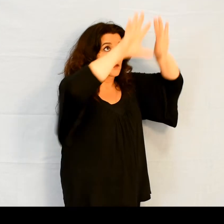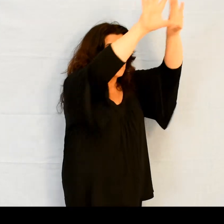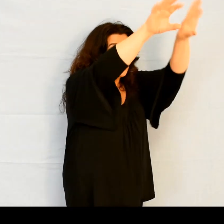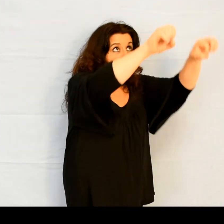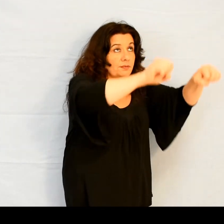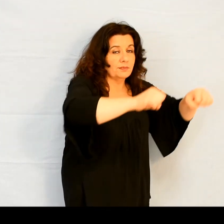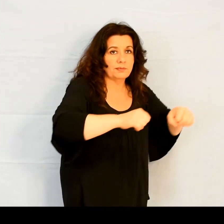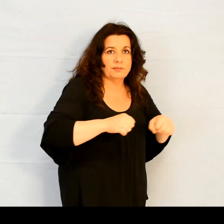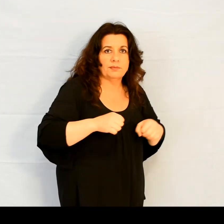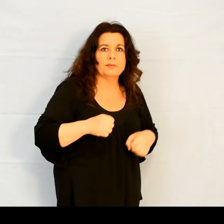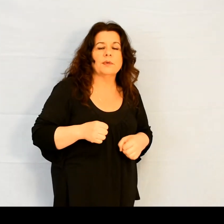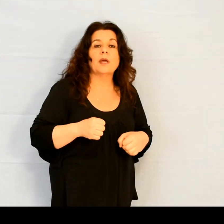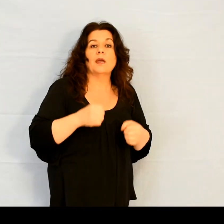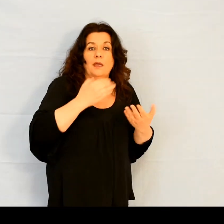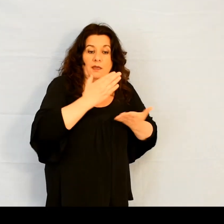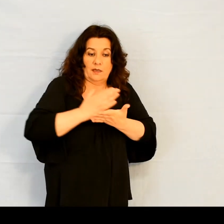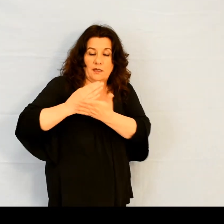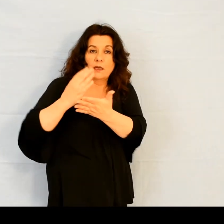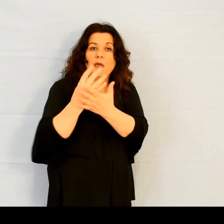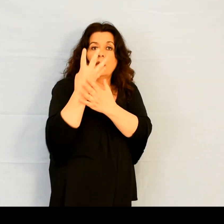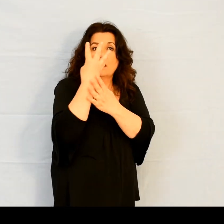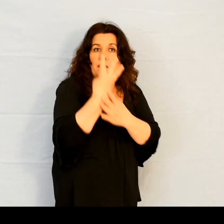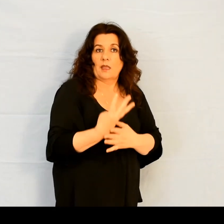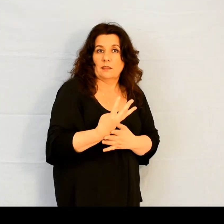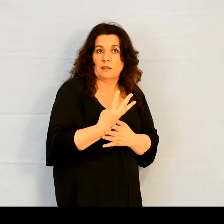4 parts, une pour chaque soldat.